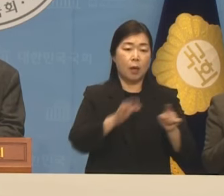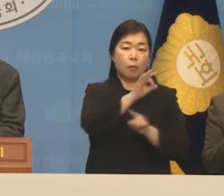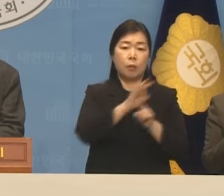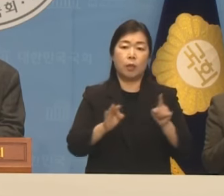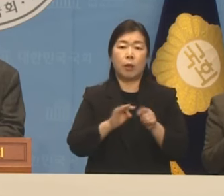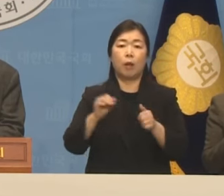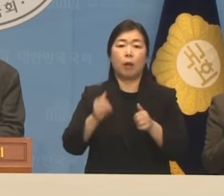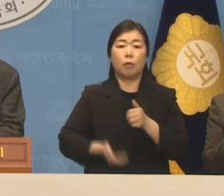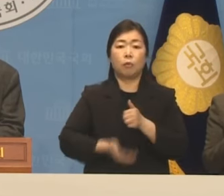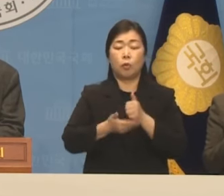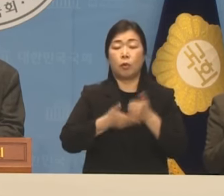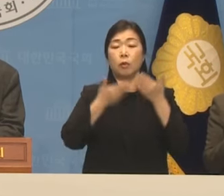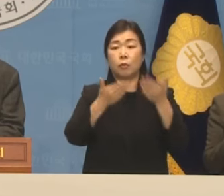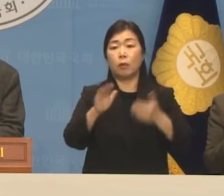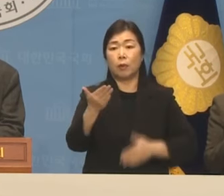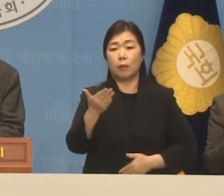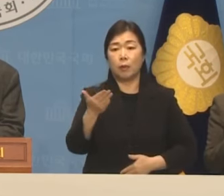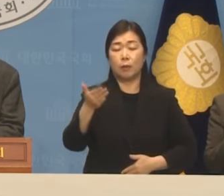한다. 단,